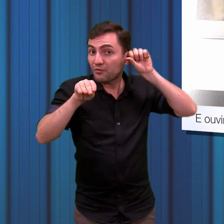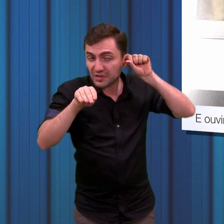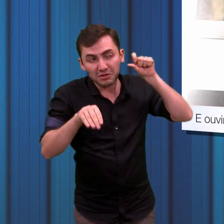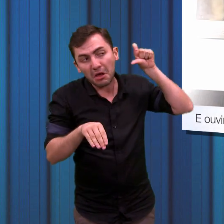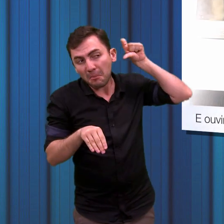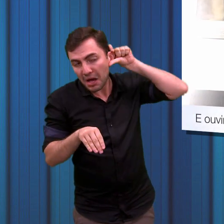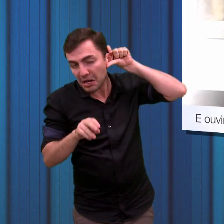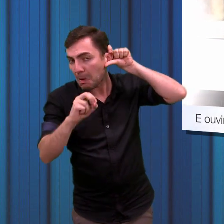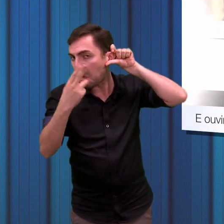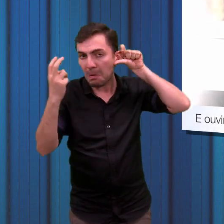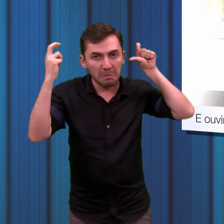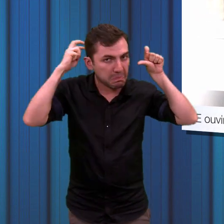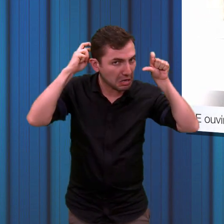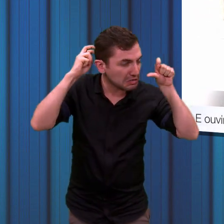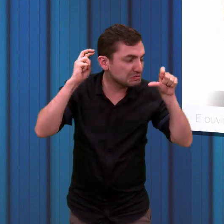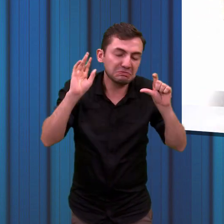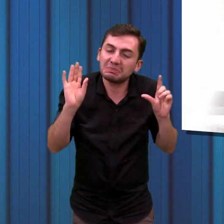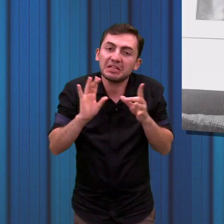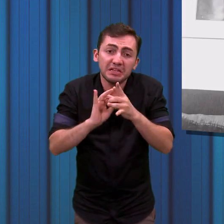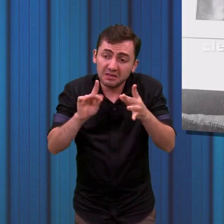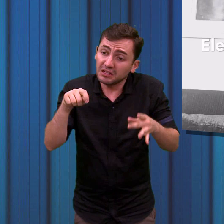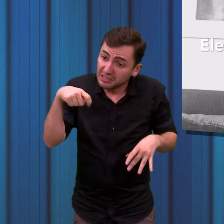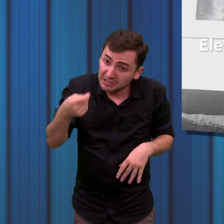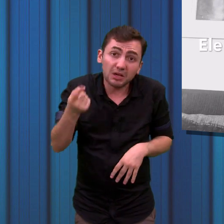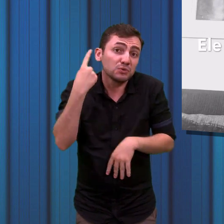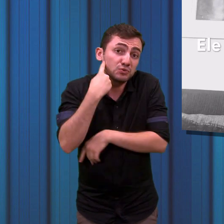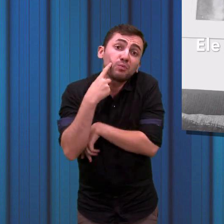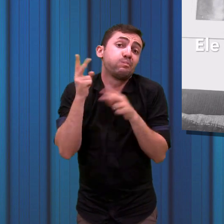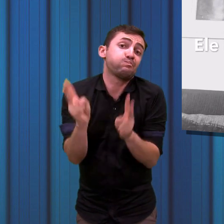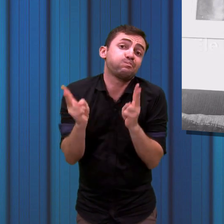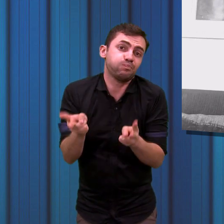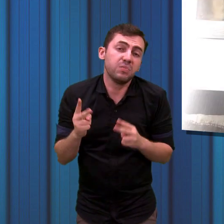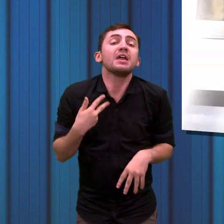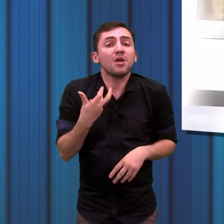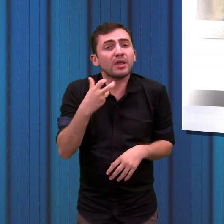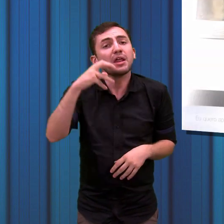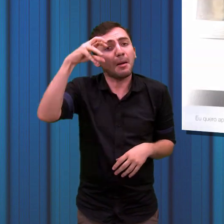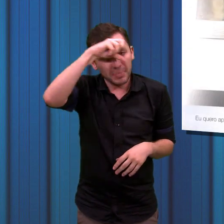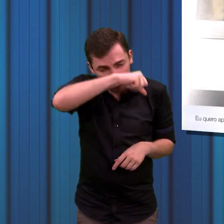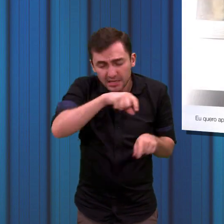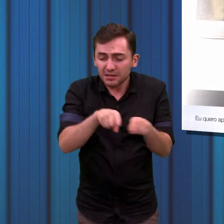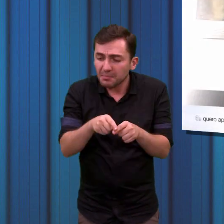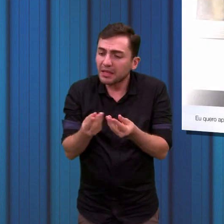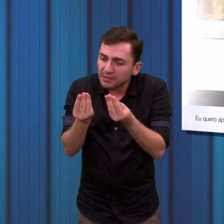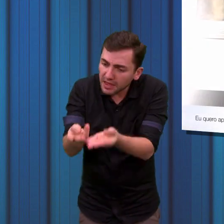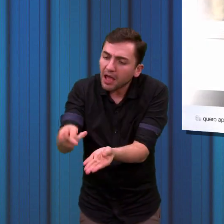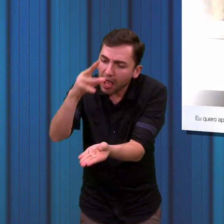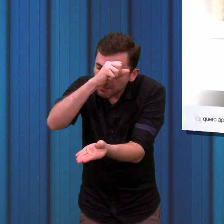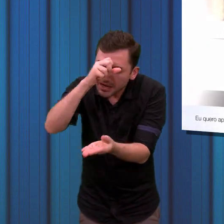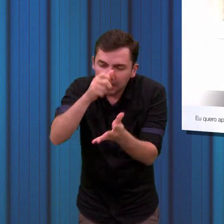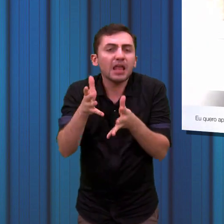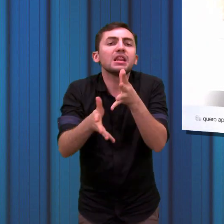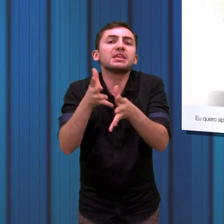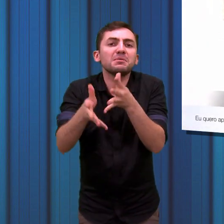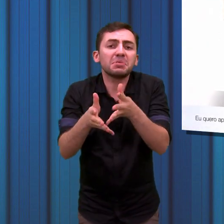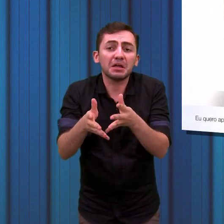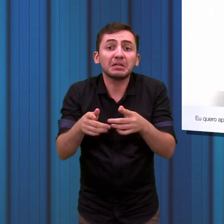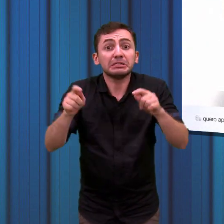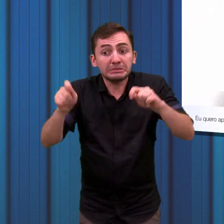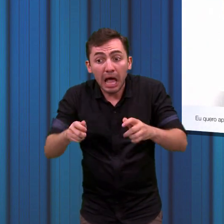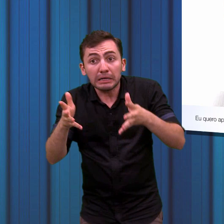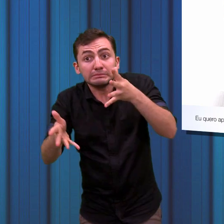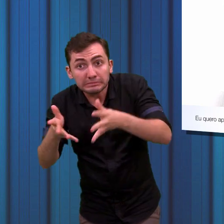e ouvindo, seja com aparelho, seja com implante, ele nunca deixará de ser surdo. Eu quero aprender e quero que ele aprenda